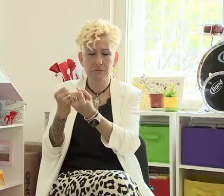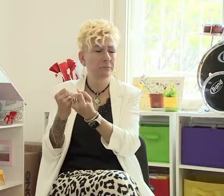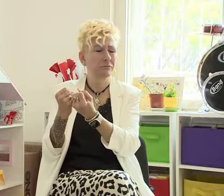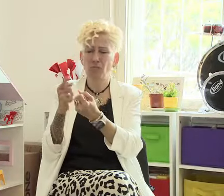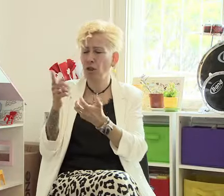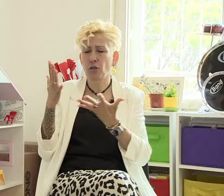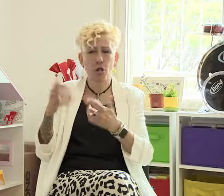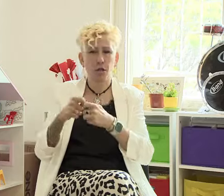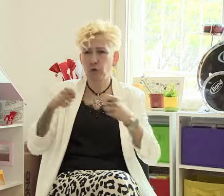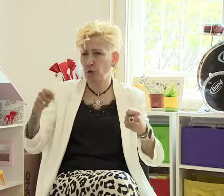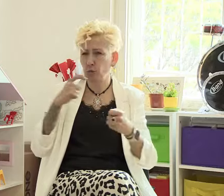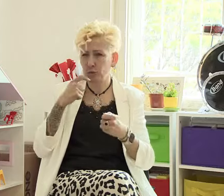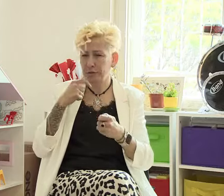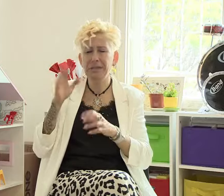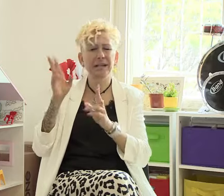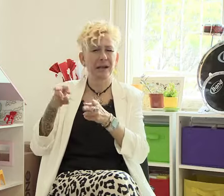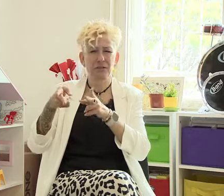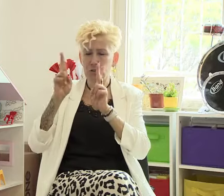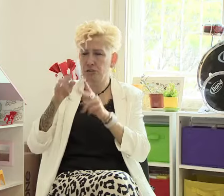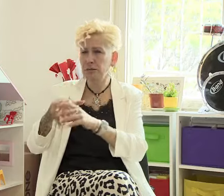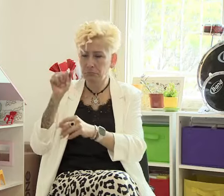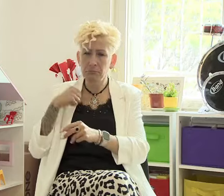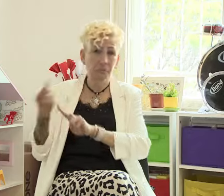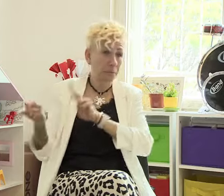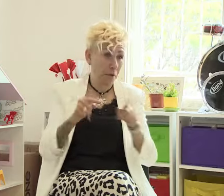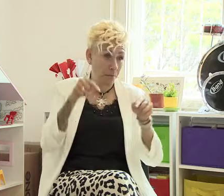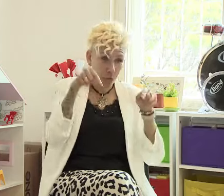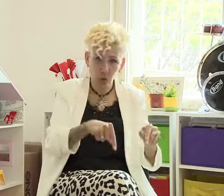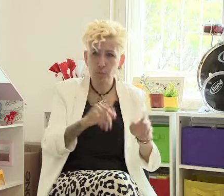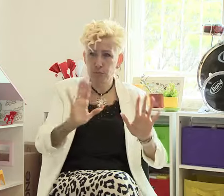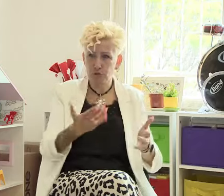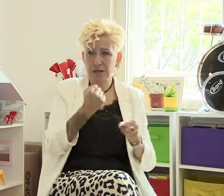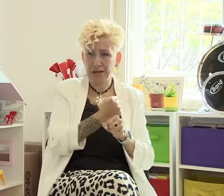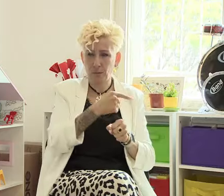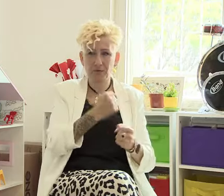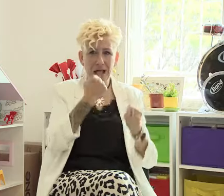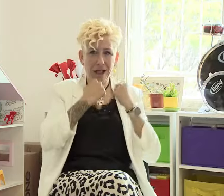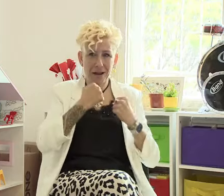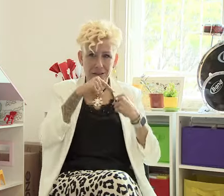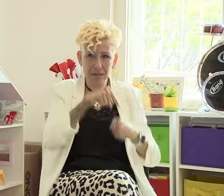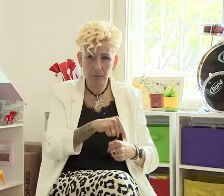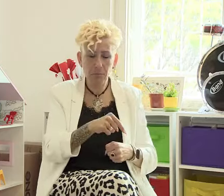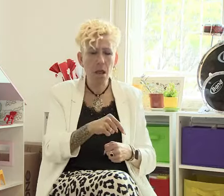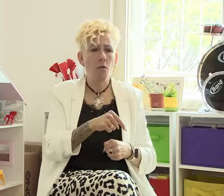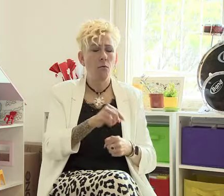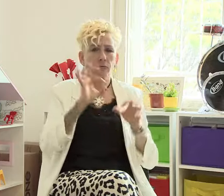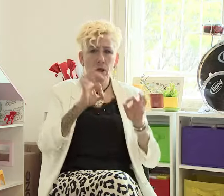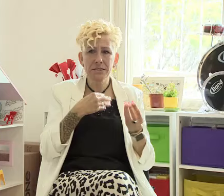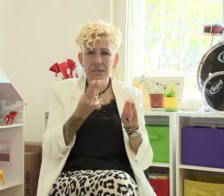Наскоро напуснах старата си работа. Там изкарах дълги години, но го реших и започнах работа тук в академията.